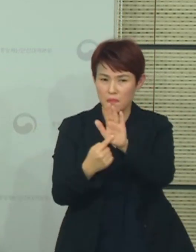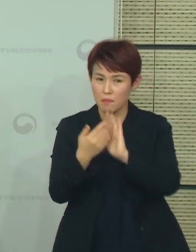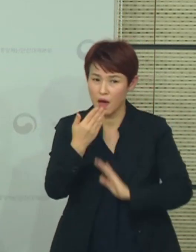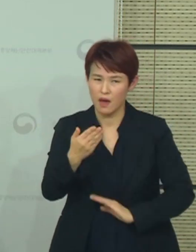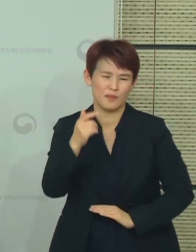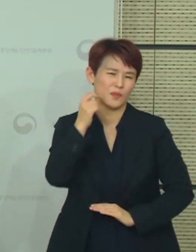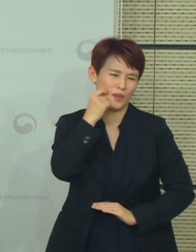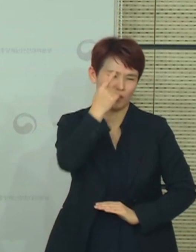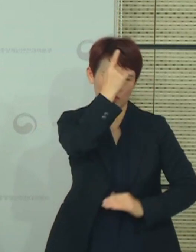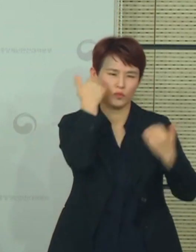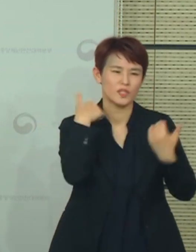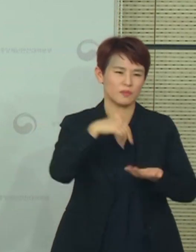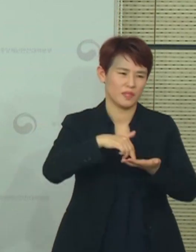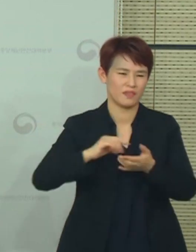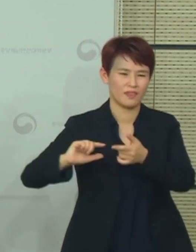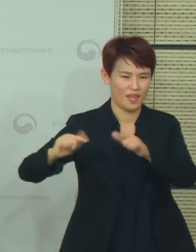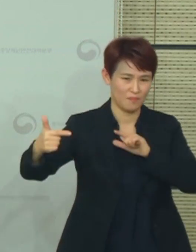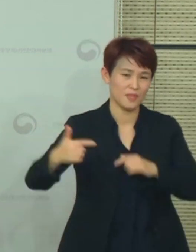이해해 주시기 바랍니다.